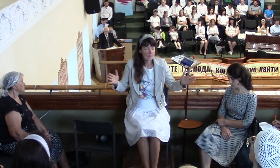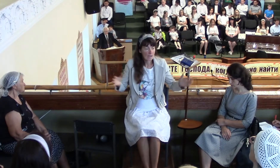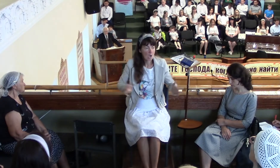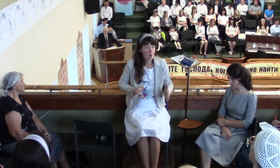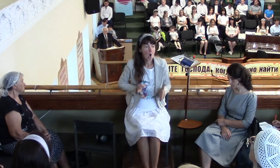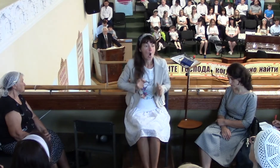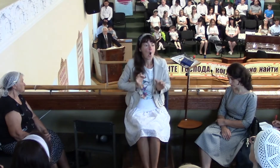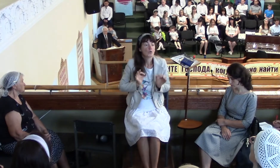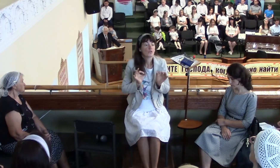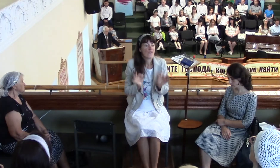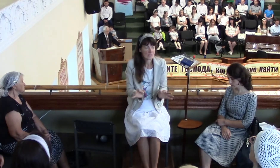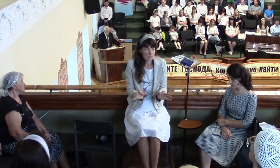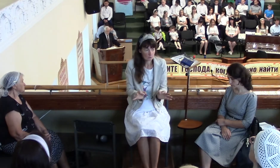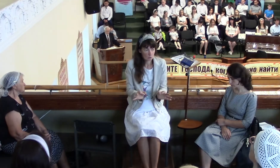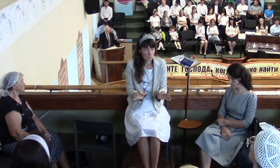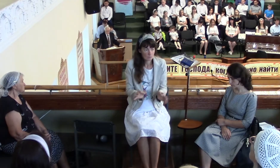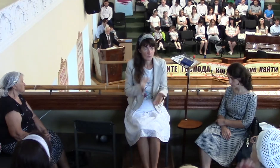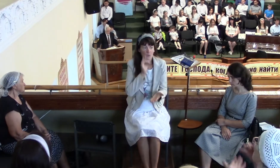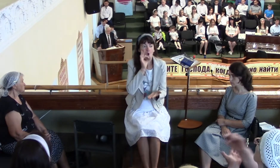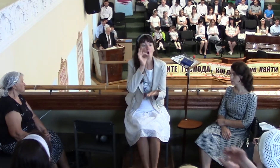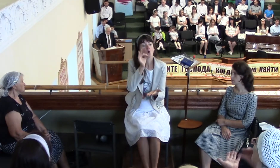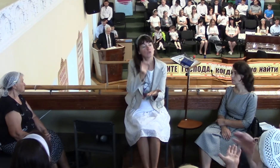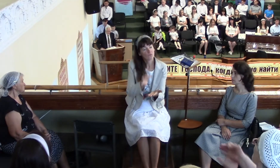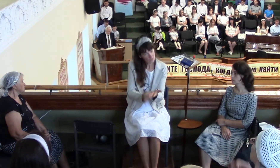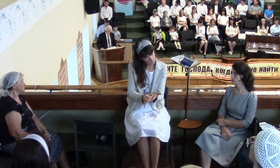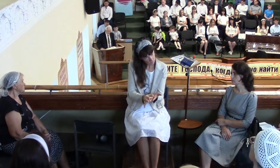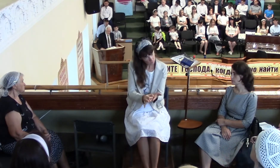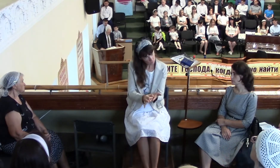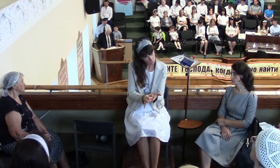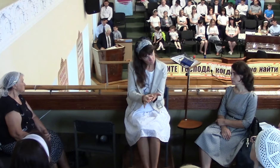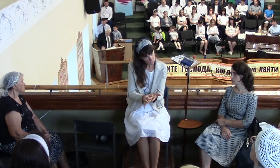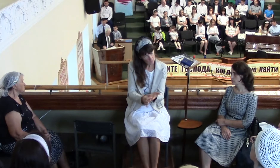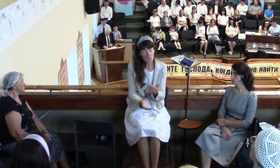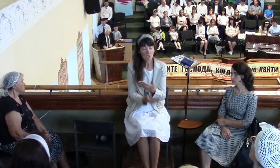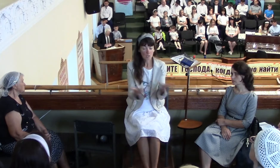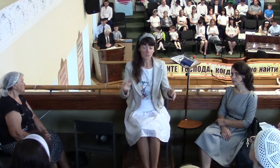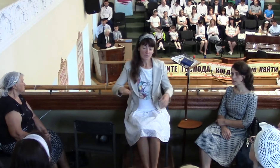от нас ожидают, Господь ожидает новой жизни.